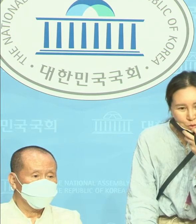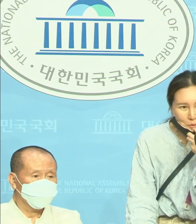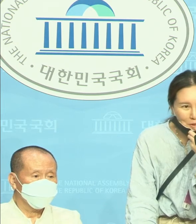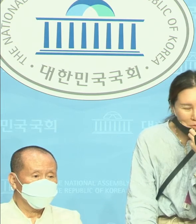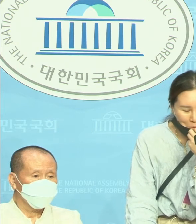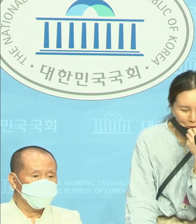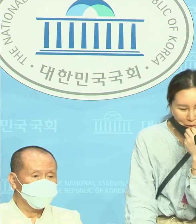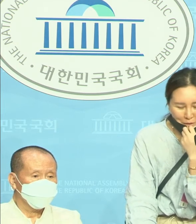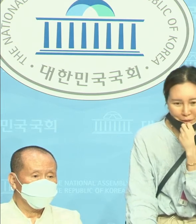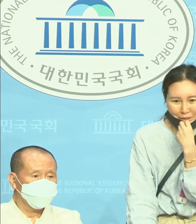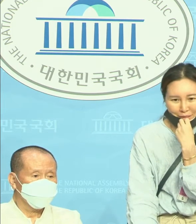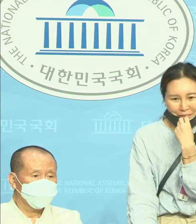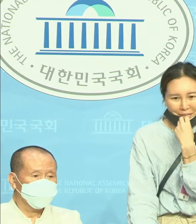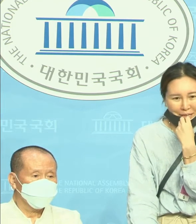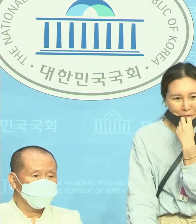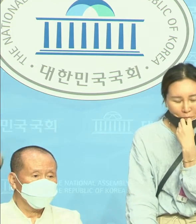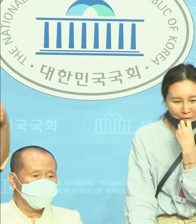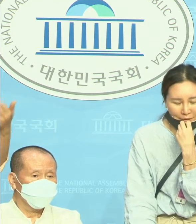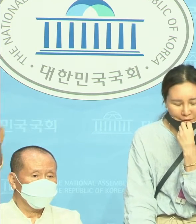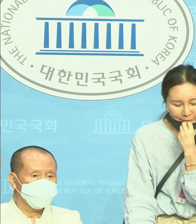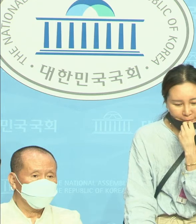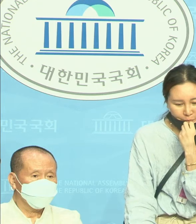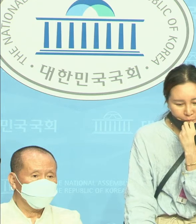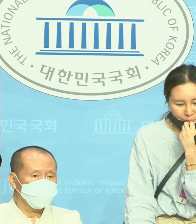아 죽고 싶다고 그렇게 말씀하시는데